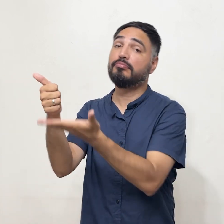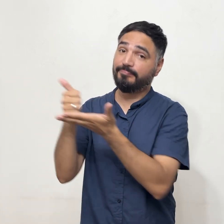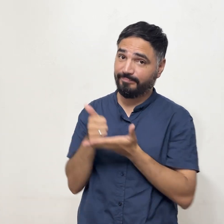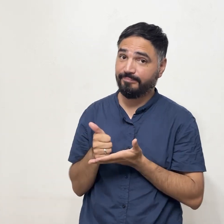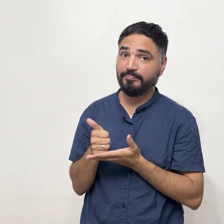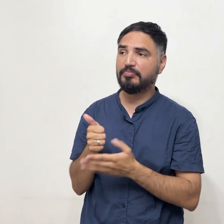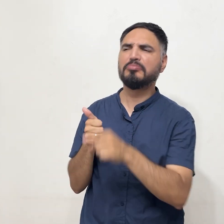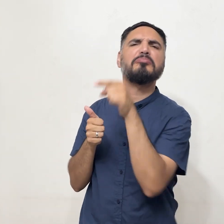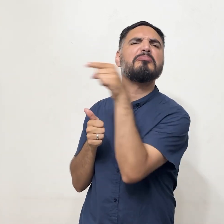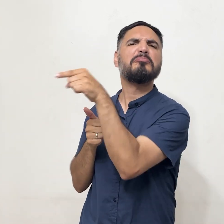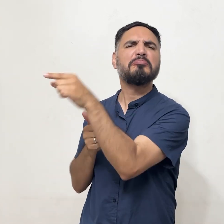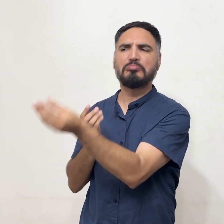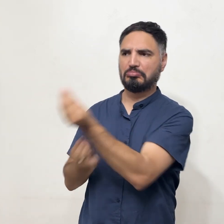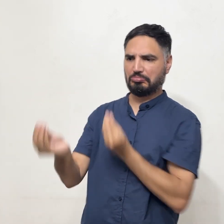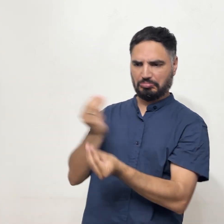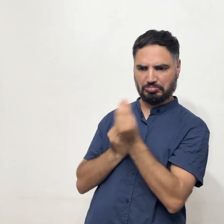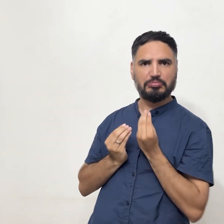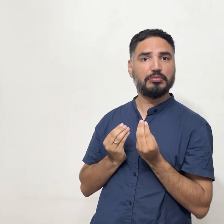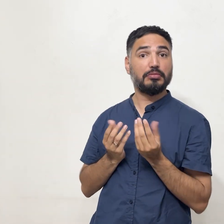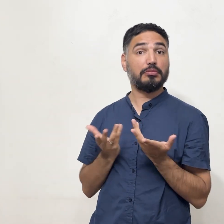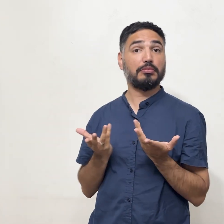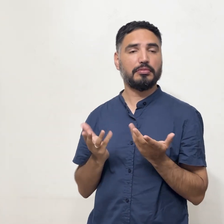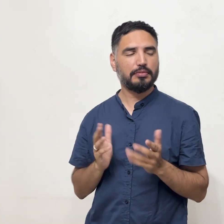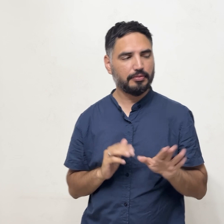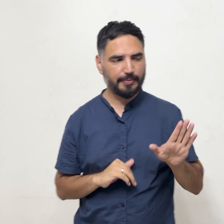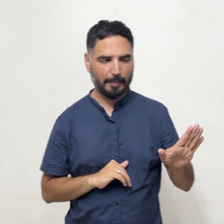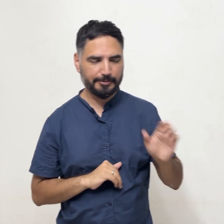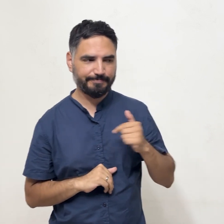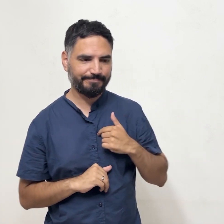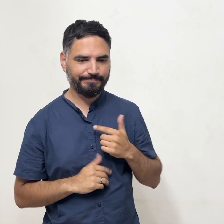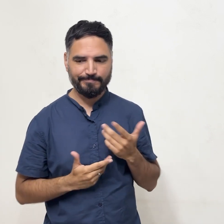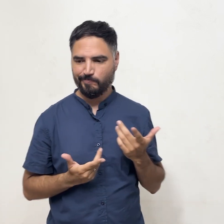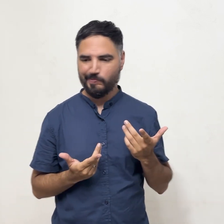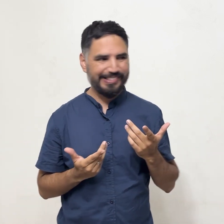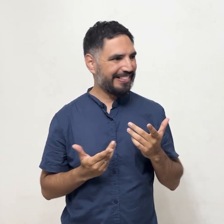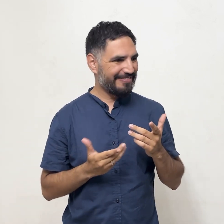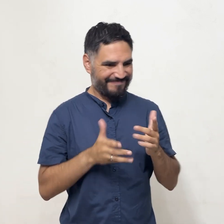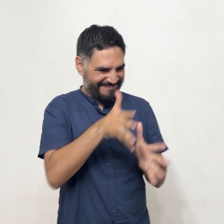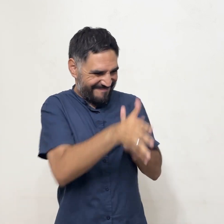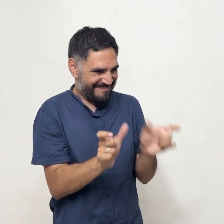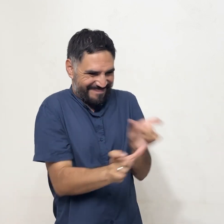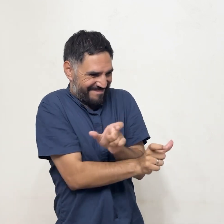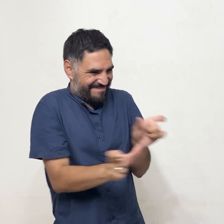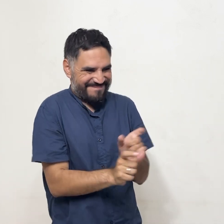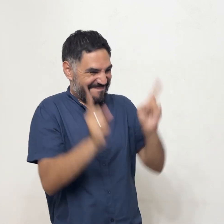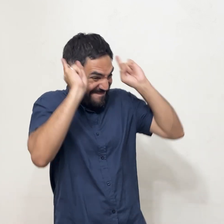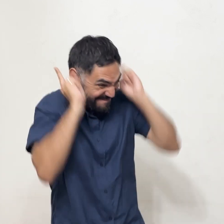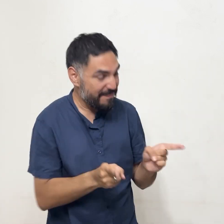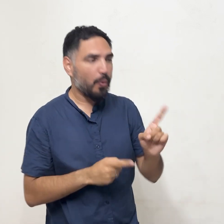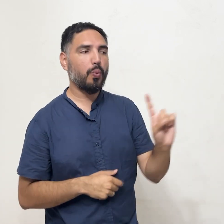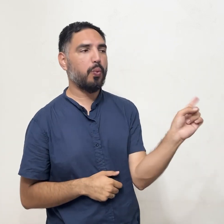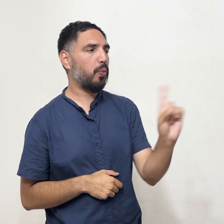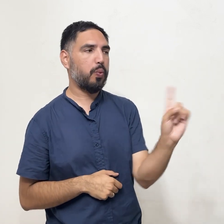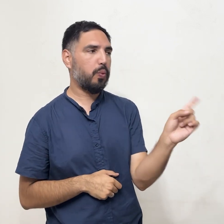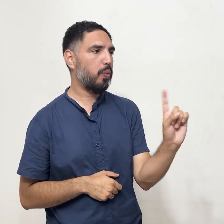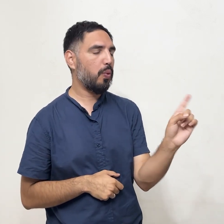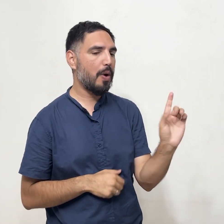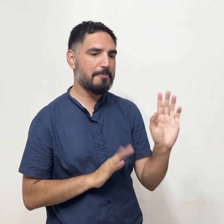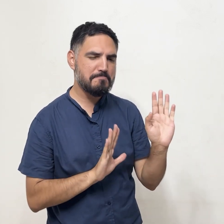las oraciones? Él me escuchó con paciencia y me explicó, mira, el orden de las oraciones no es rígido ni inflexible,